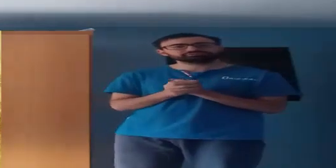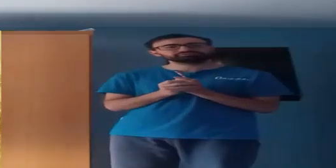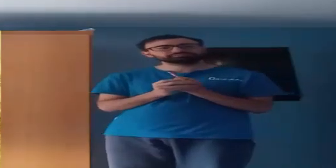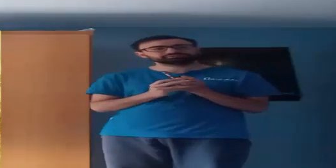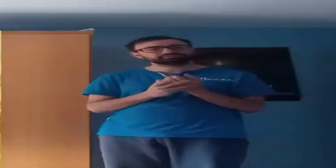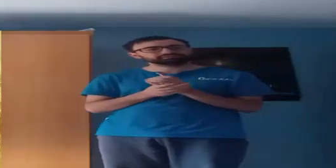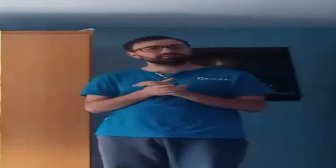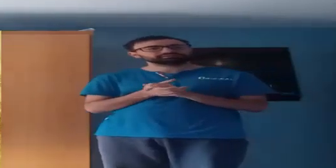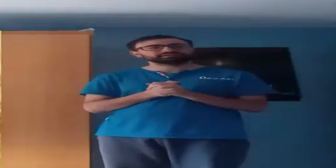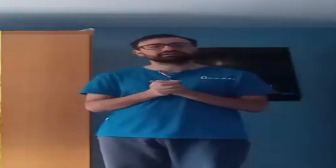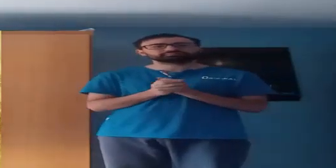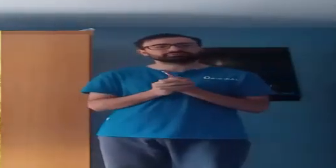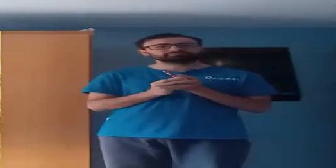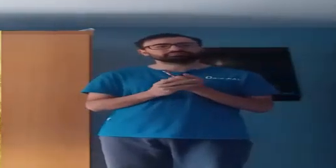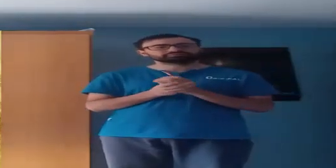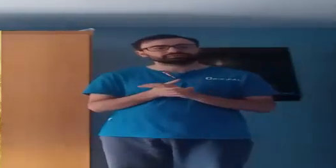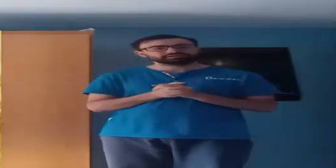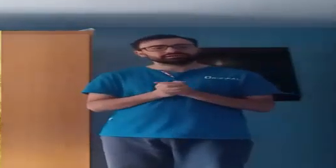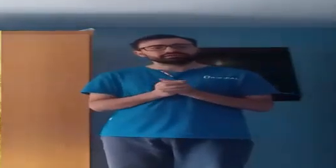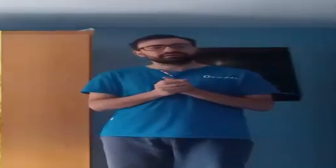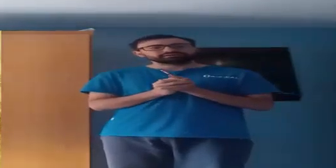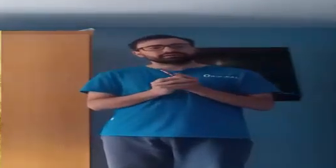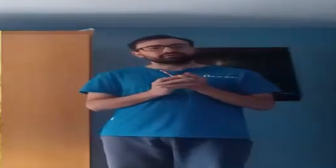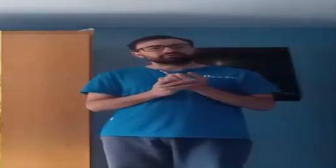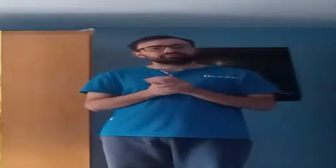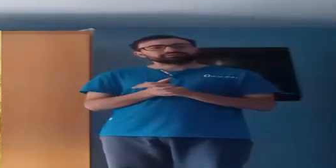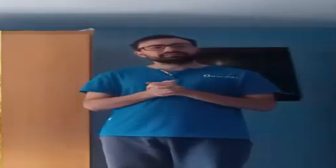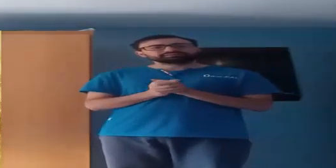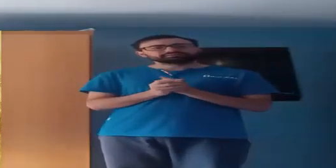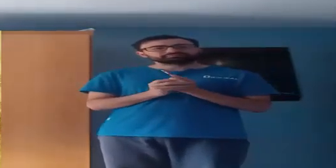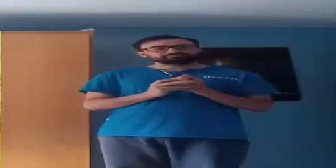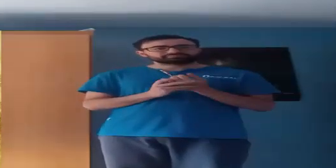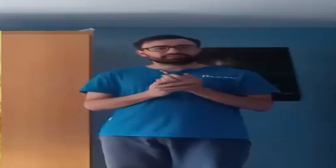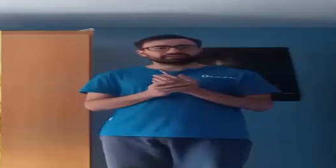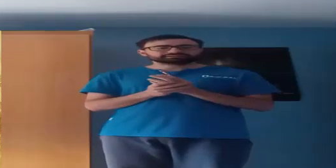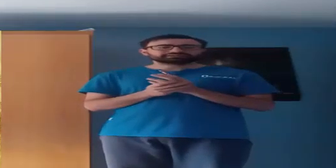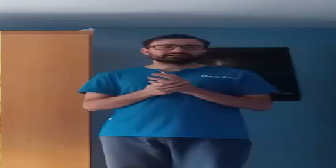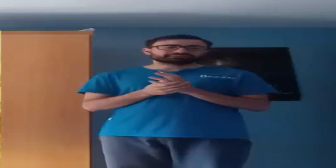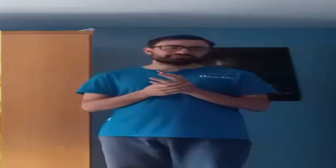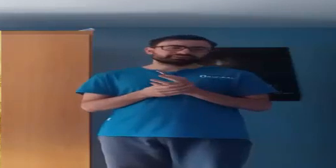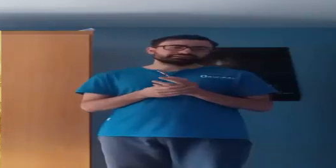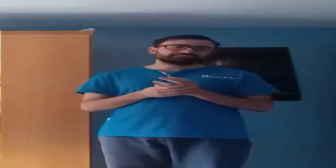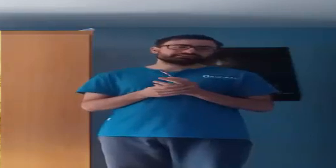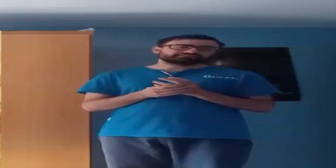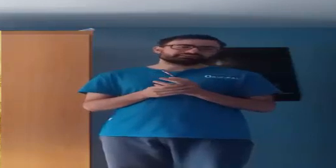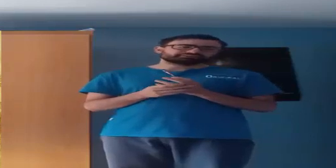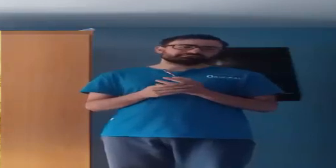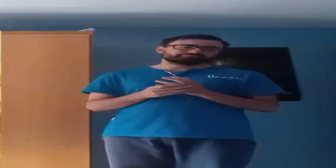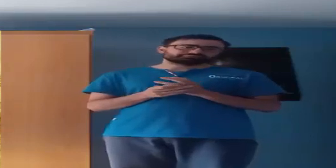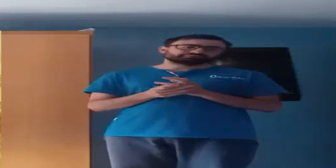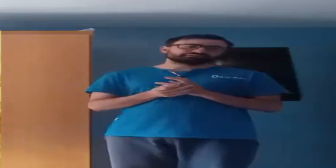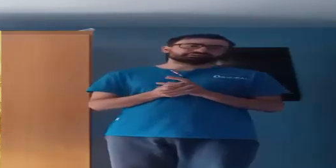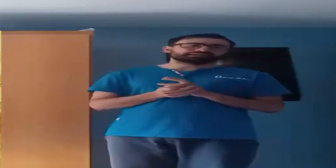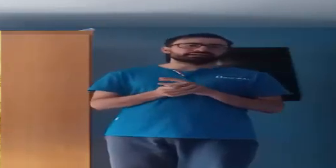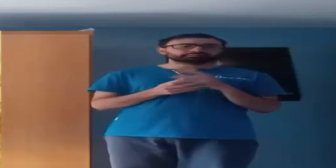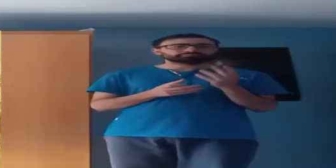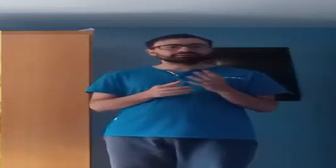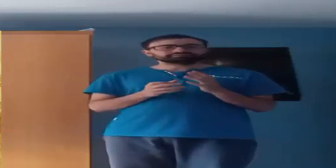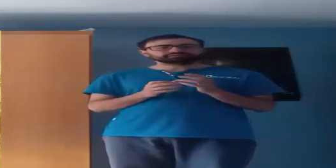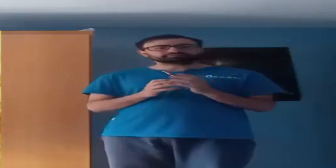Zeus vio que el amor por Eurídice era tan grande y el arpa de